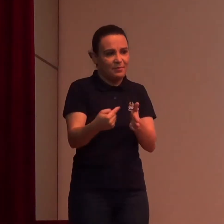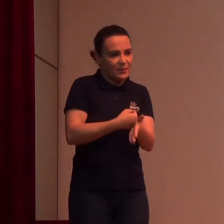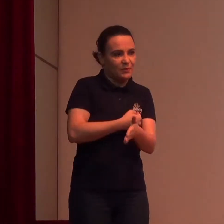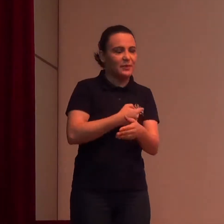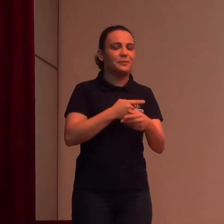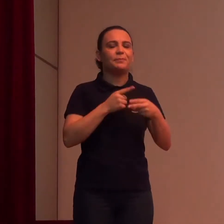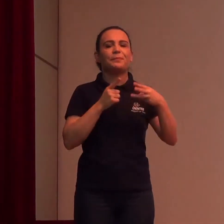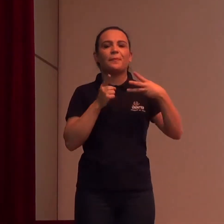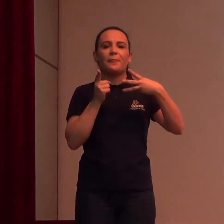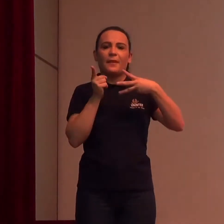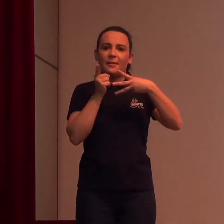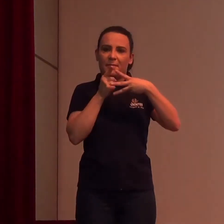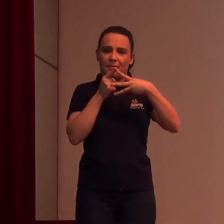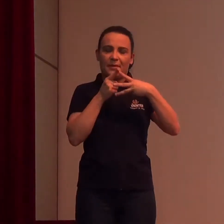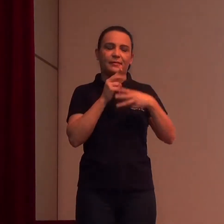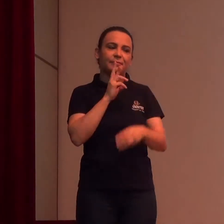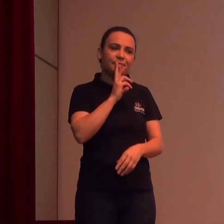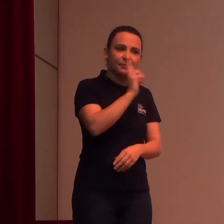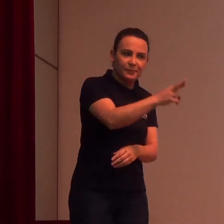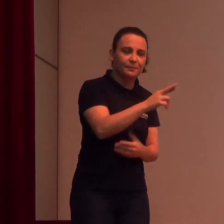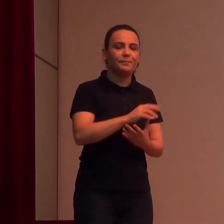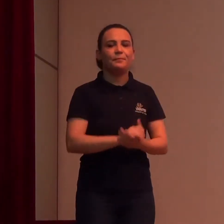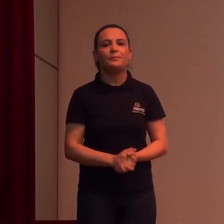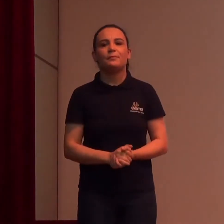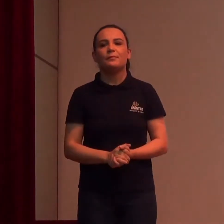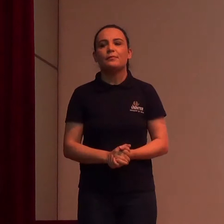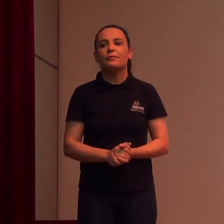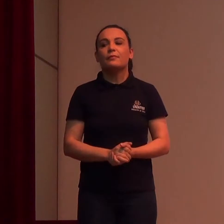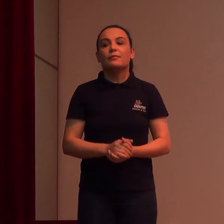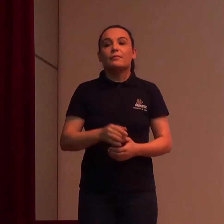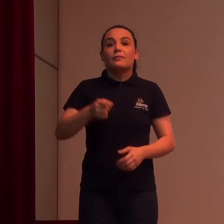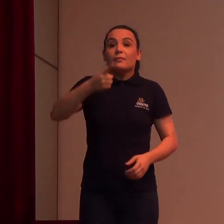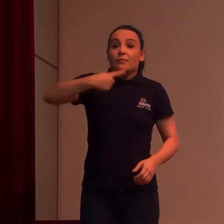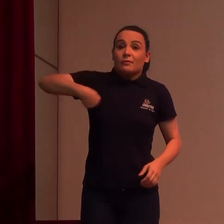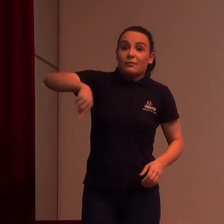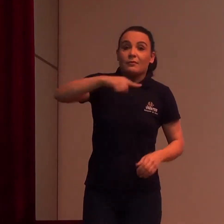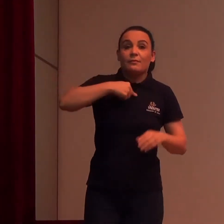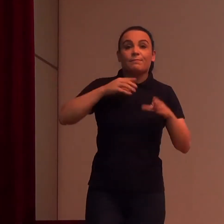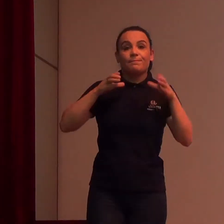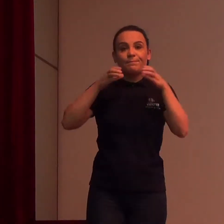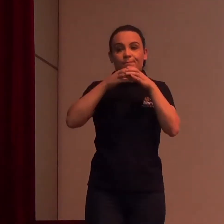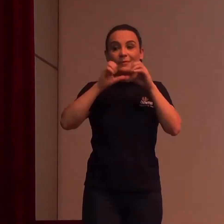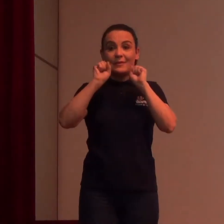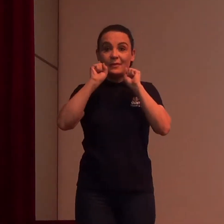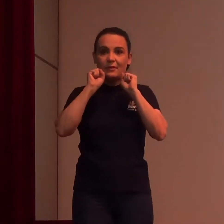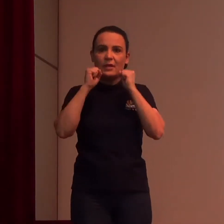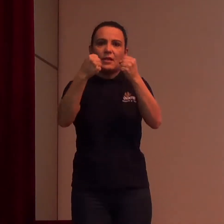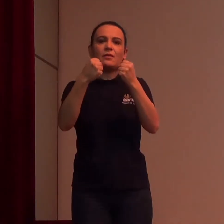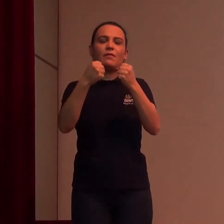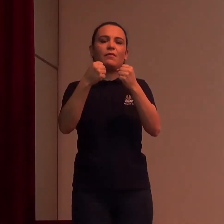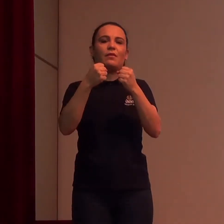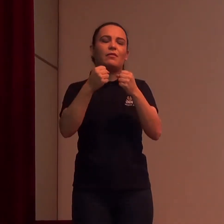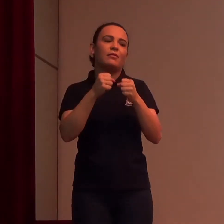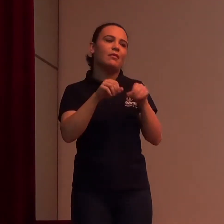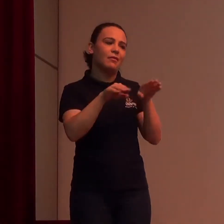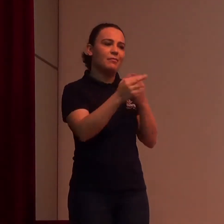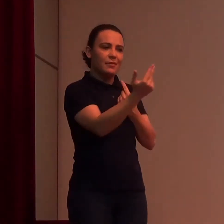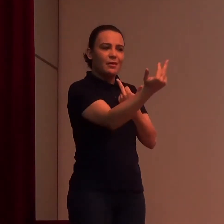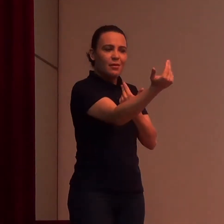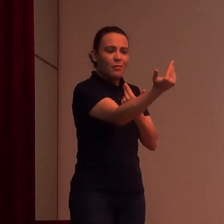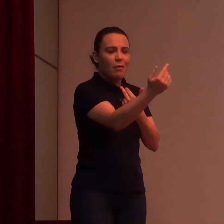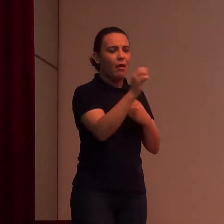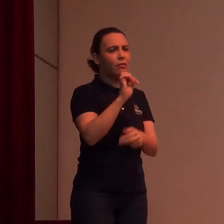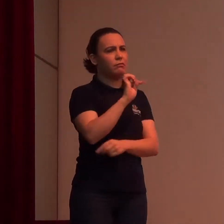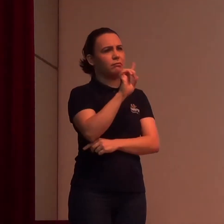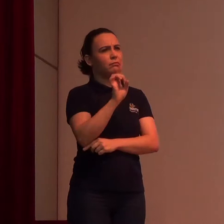primeira é um desafio nosso da Fundação. A gente se pergunta isso também, né? Porque as pessoas falam, mas